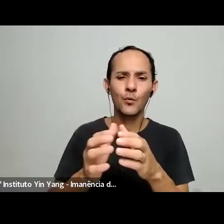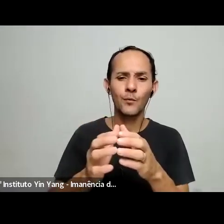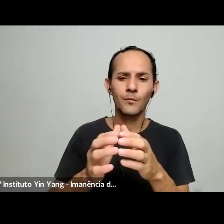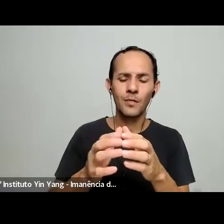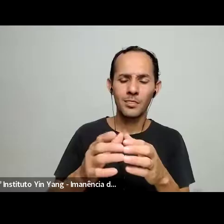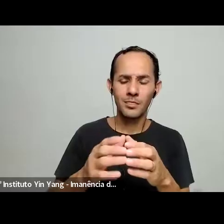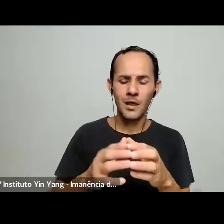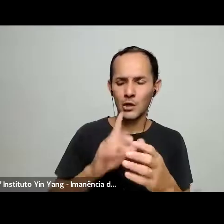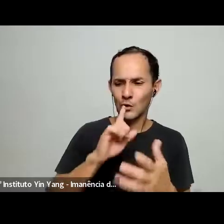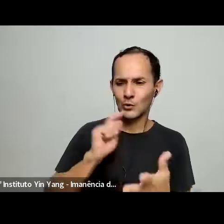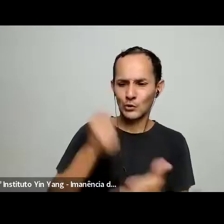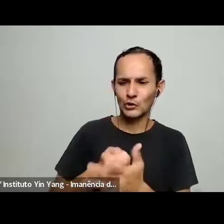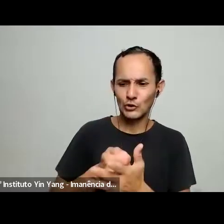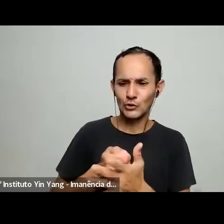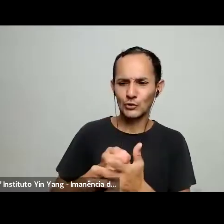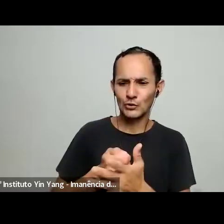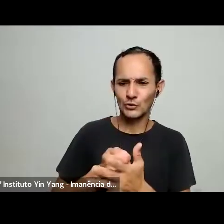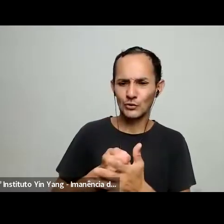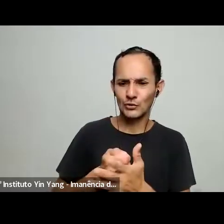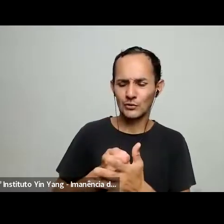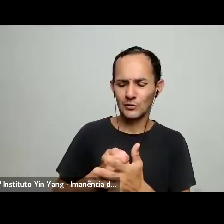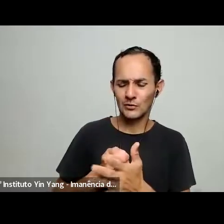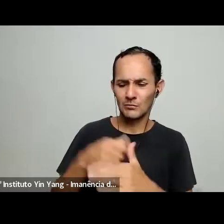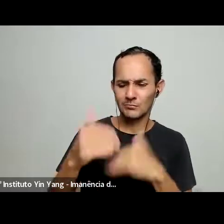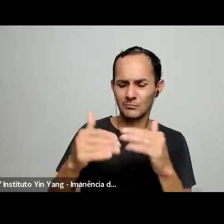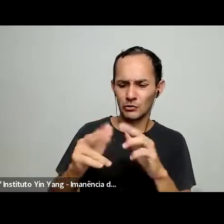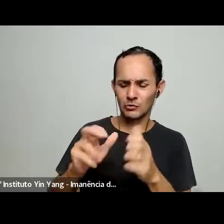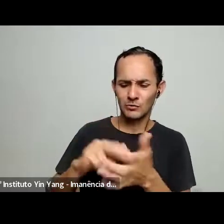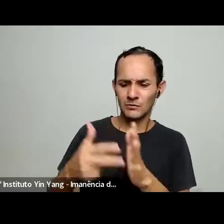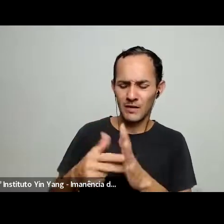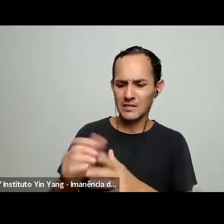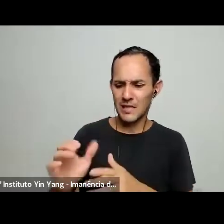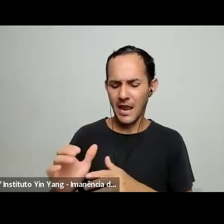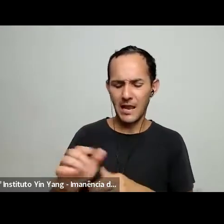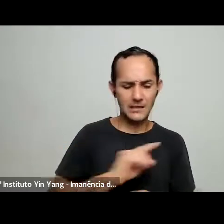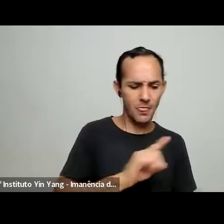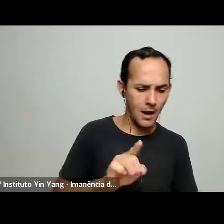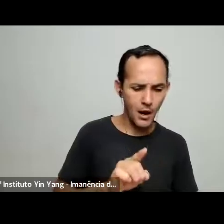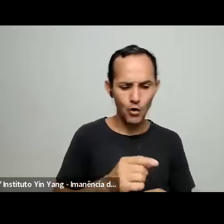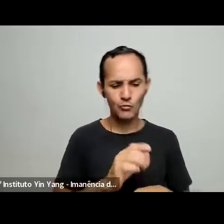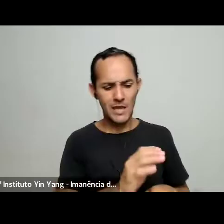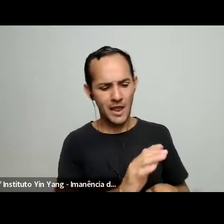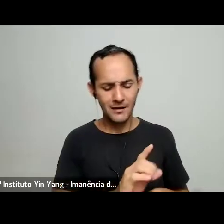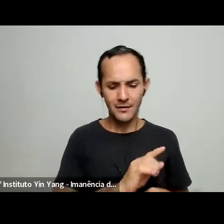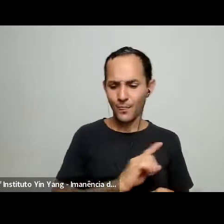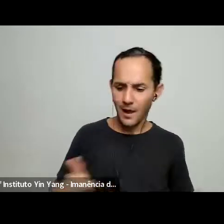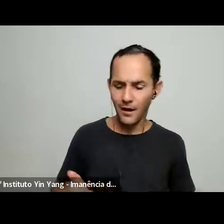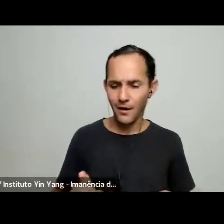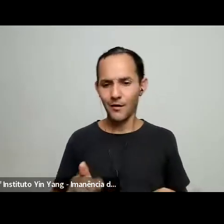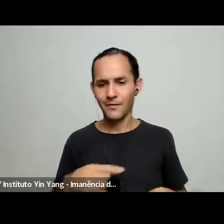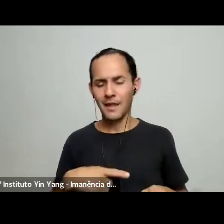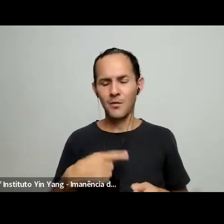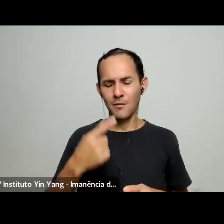muito radical, né, muito reducionista em cima do que é ciência e do que não é ciência, né, muito positivista.